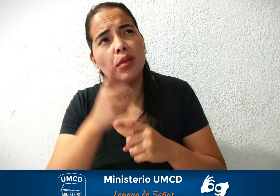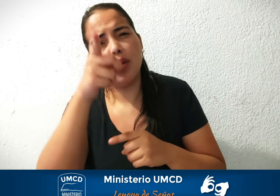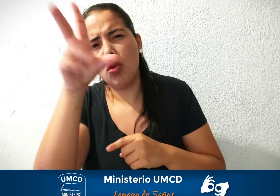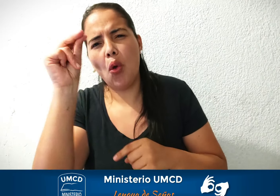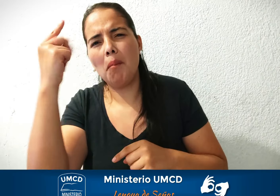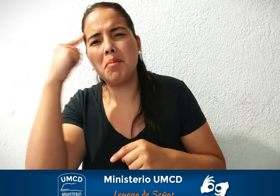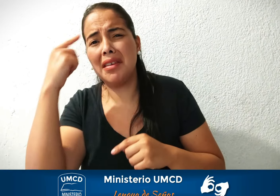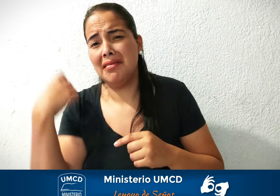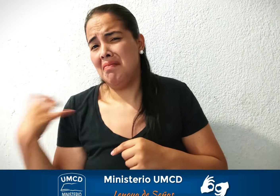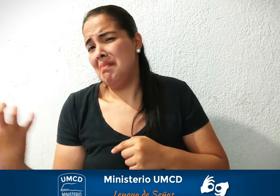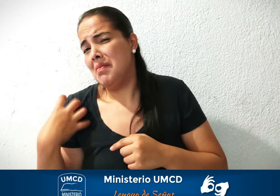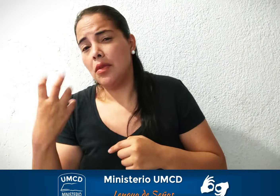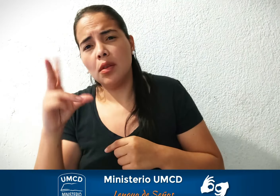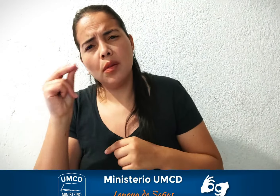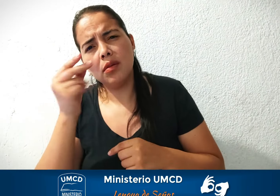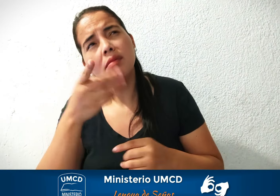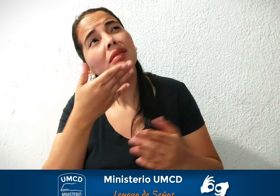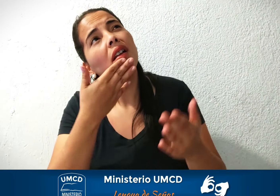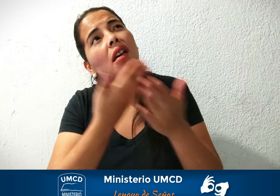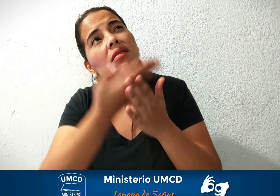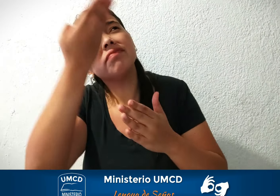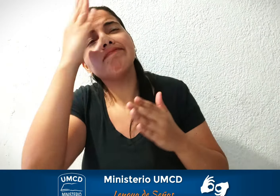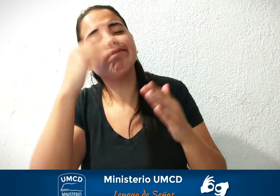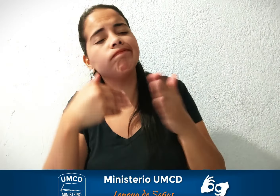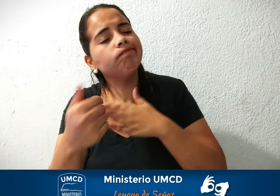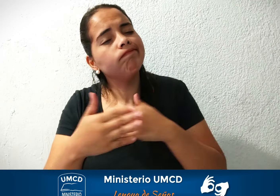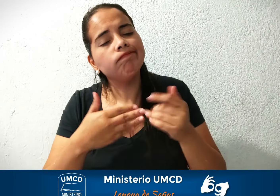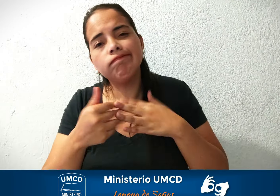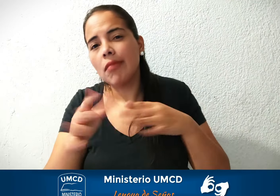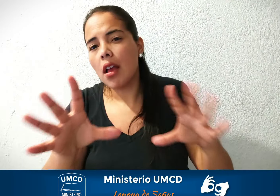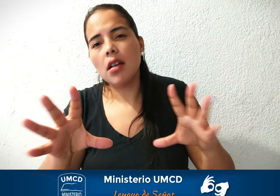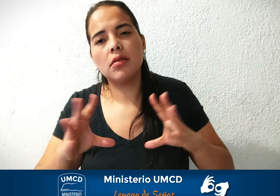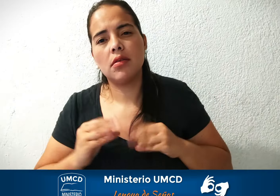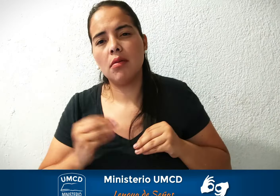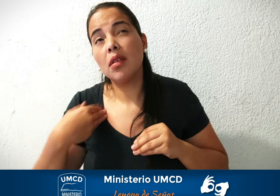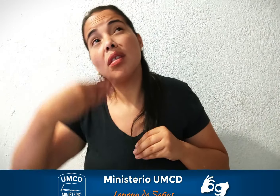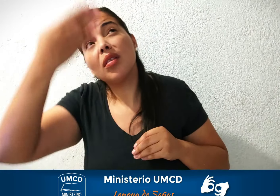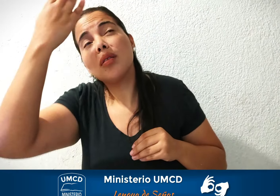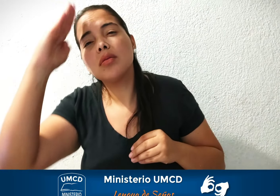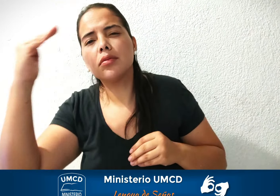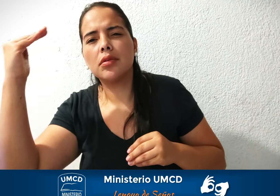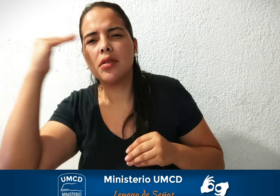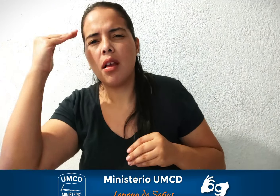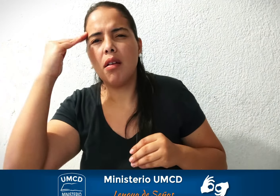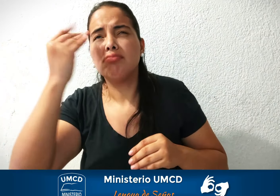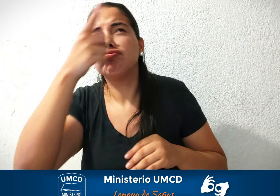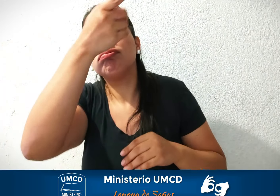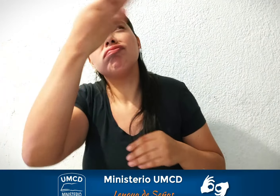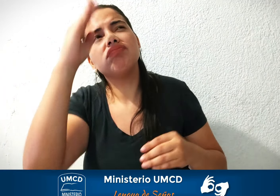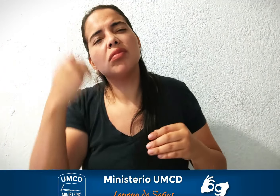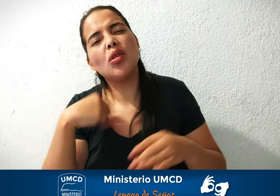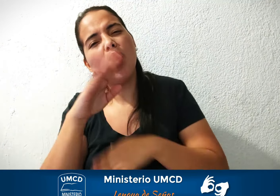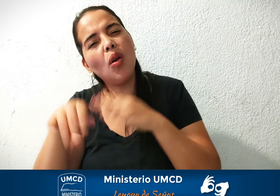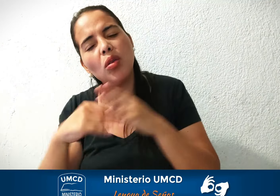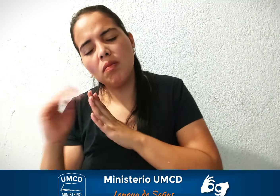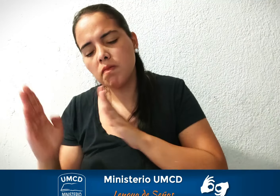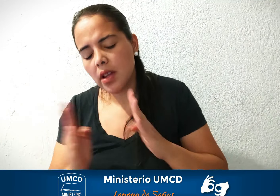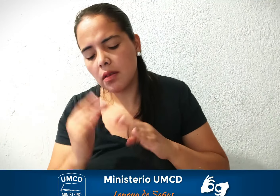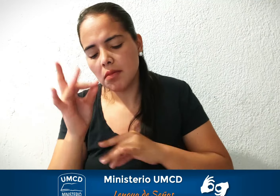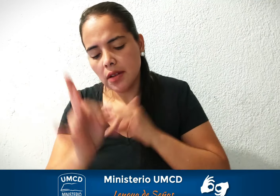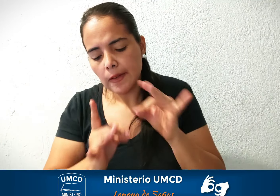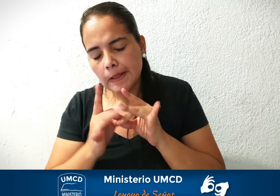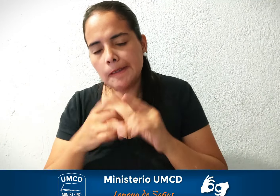sinceramente está fuera del alcance de nuestro entendimiento. El hecho de que Dios se haya revelado a nosotros en